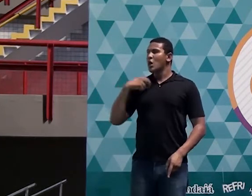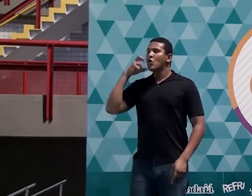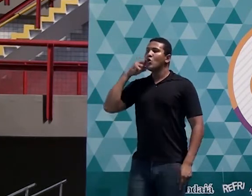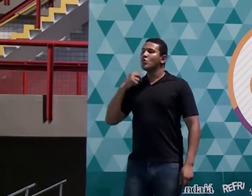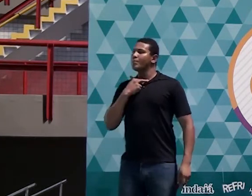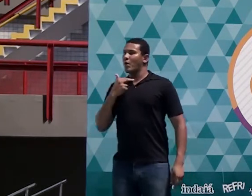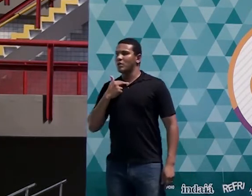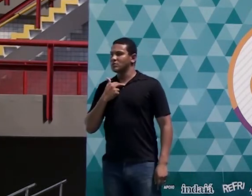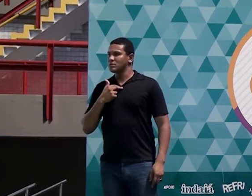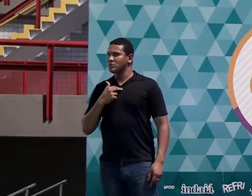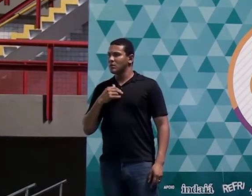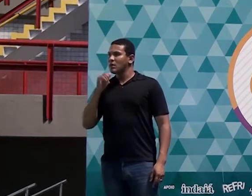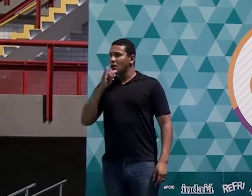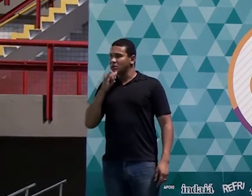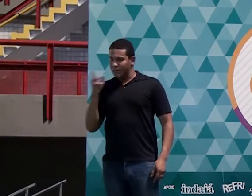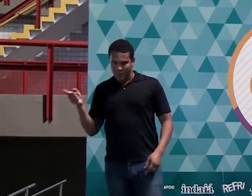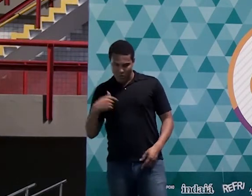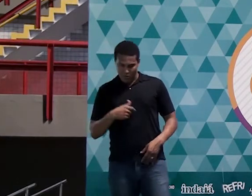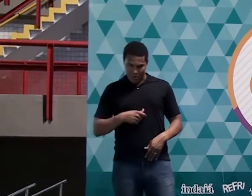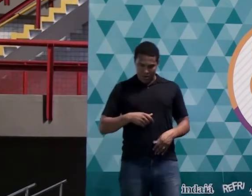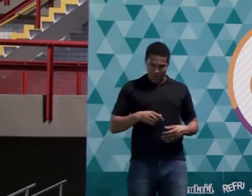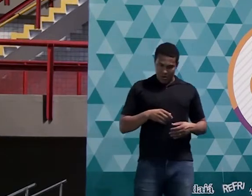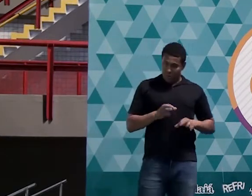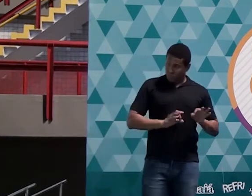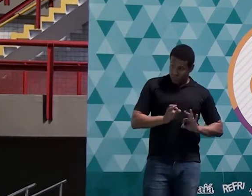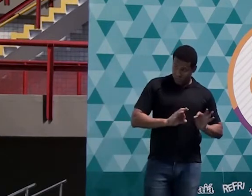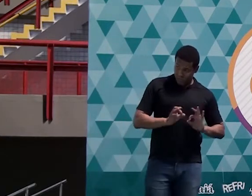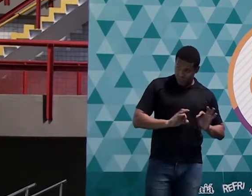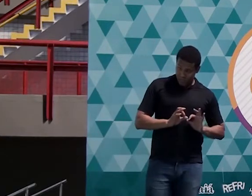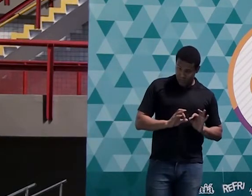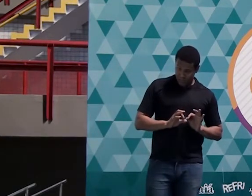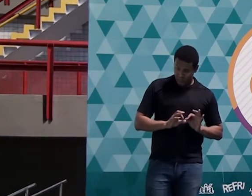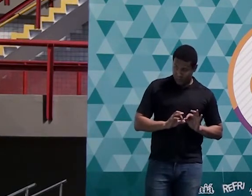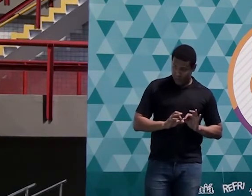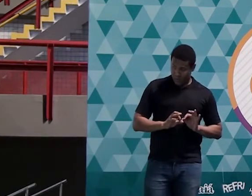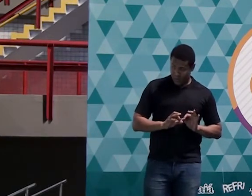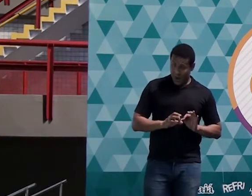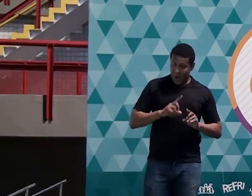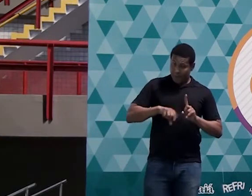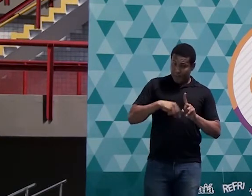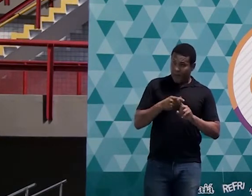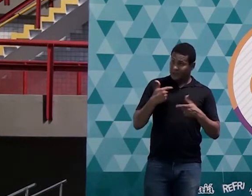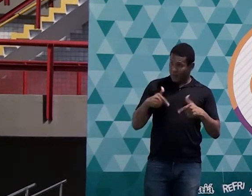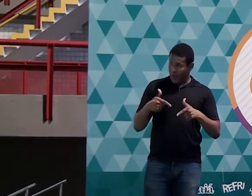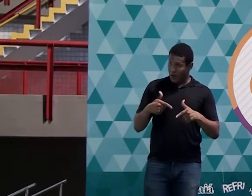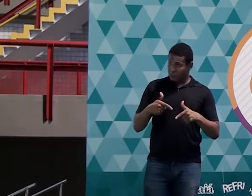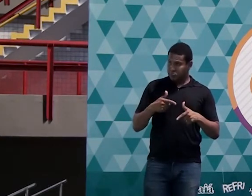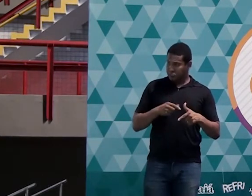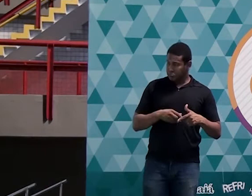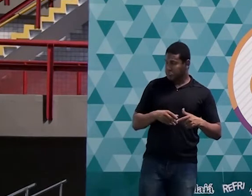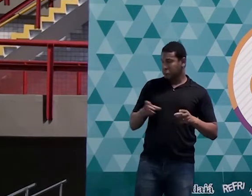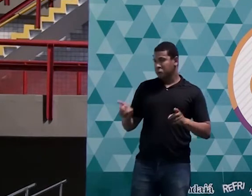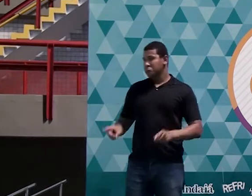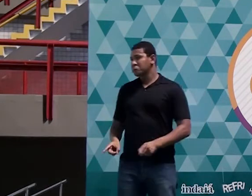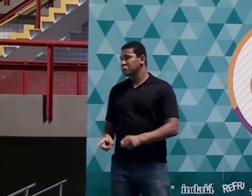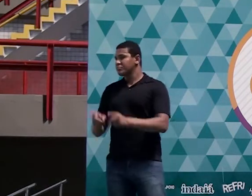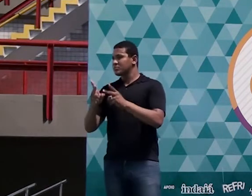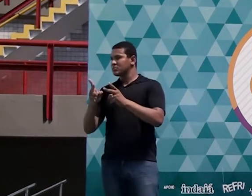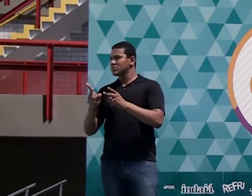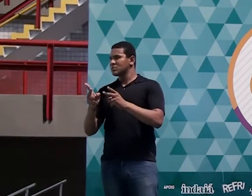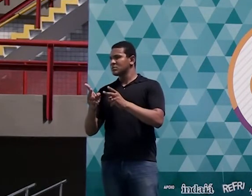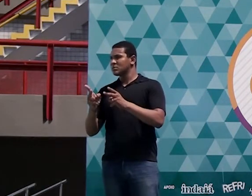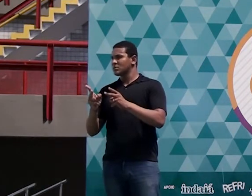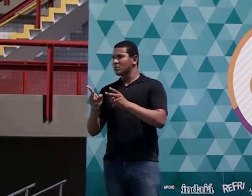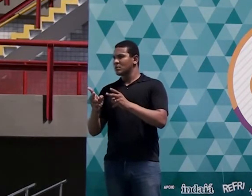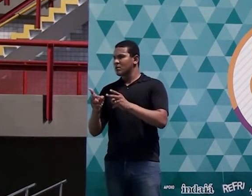preço justo? É o preço do produto mais o trabalho. Nada de lucro. Professor, mas se ele for vender pelo preço